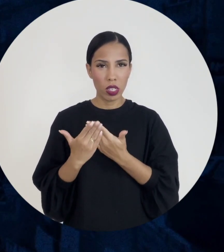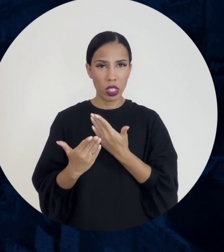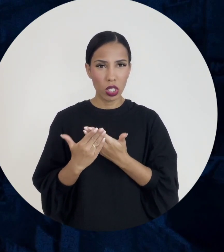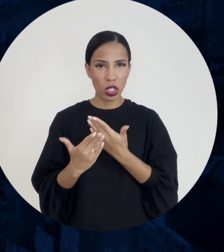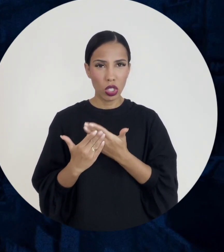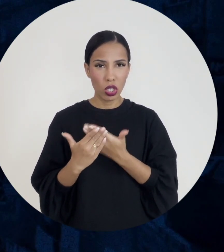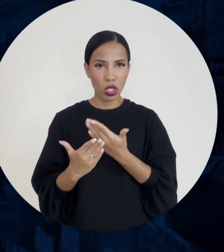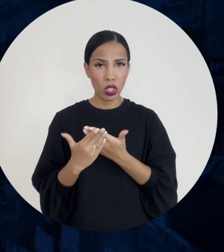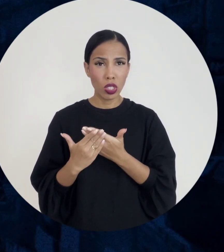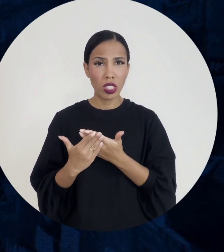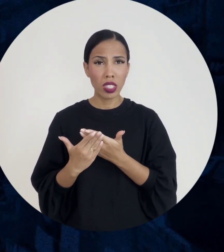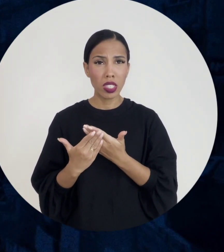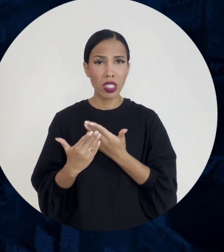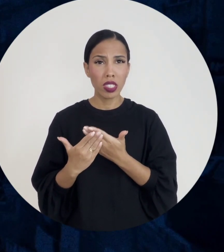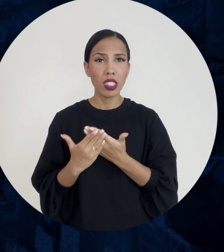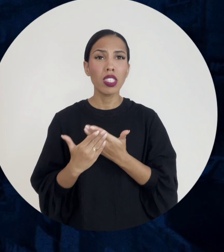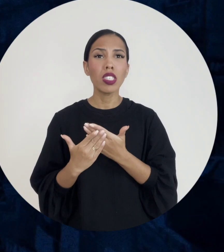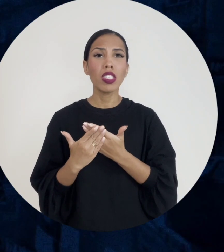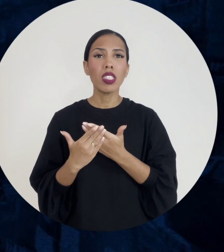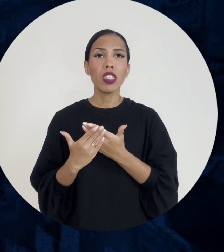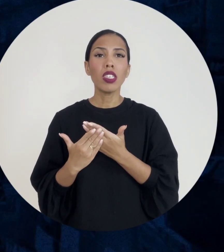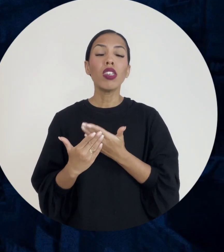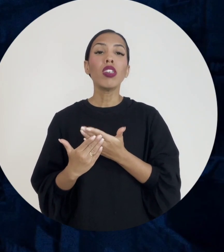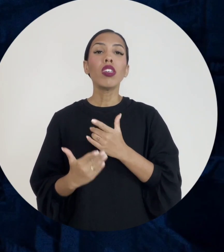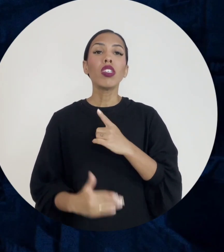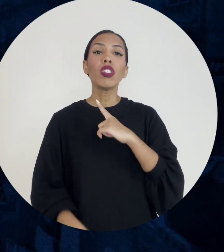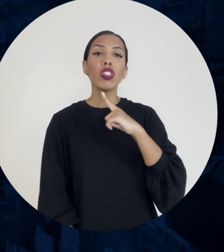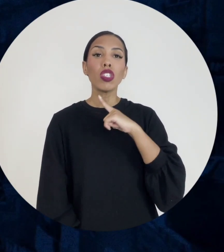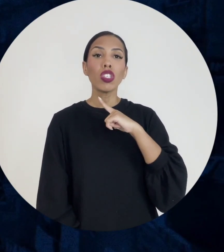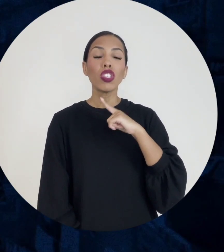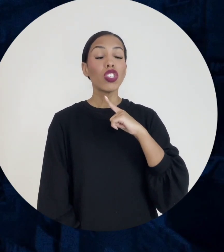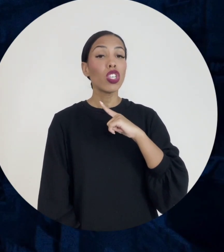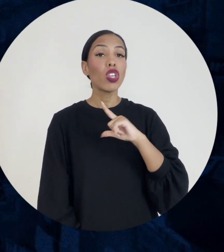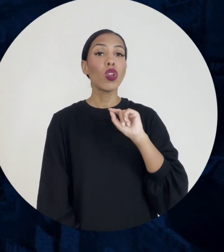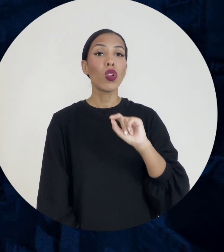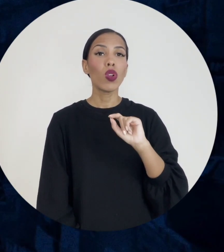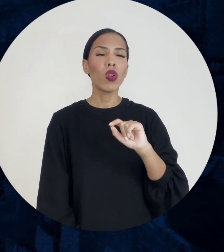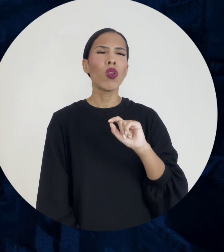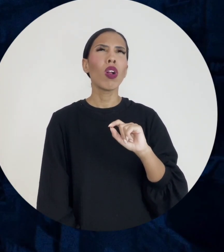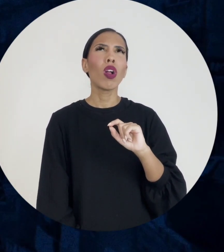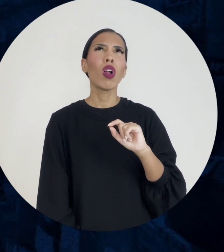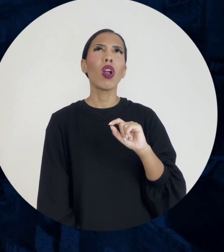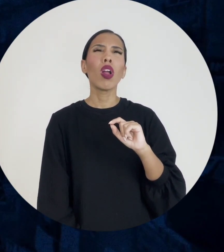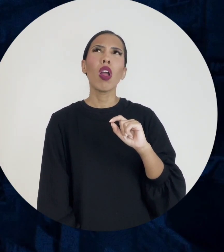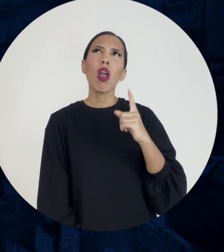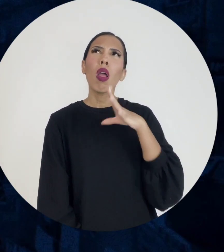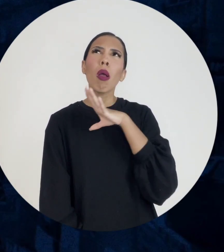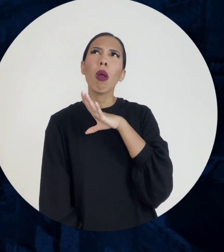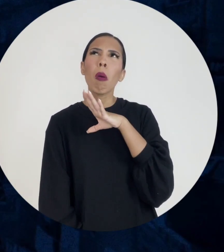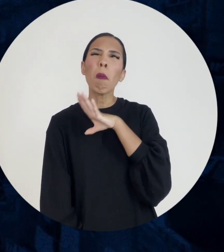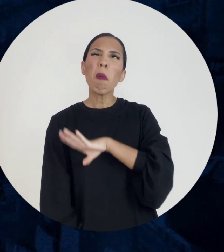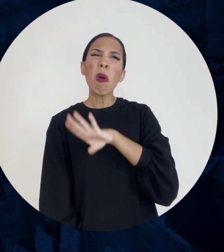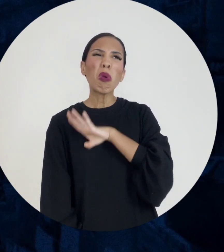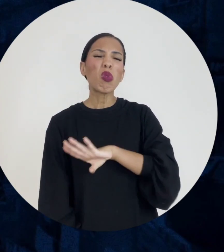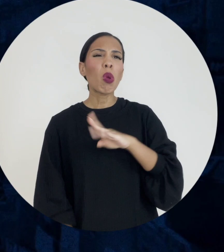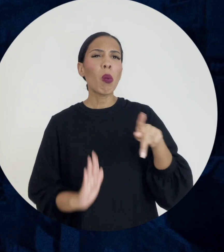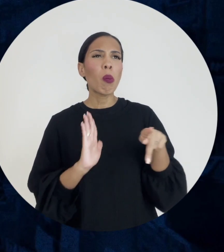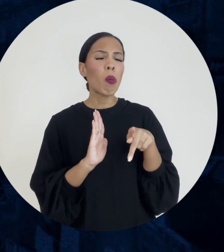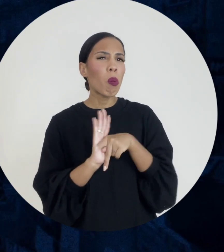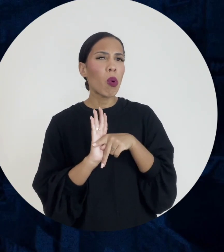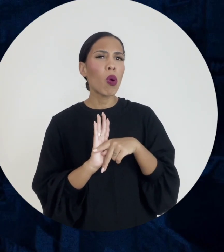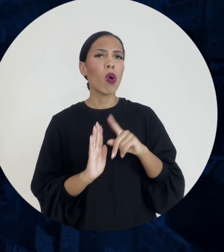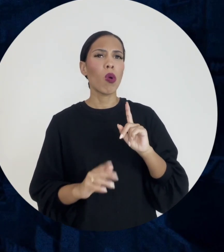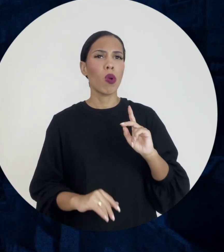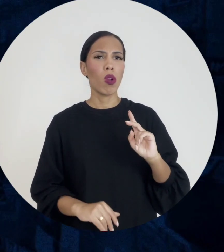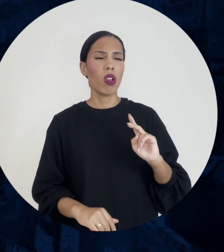chácara, acho que era dos portugueses, uma coisa assim. Eu sei que tinha um casal e tinha um cano vindo das matas, a